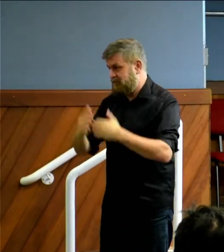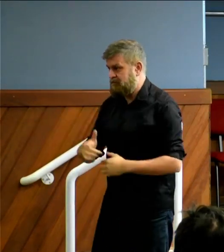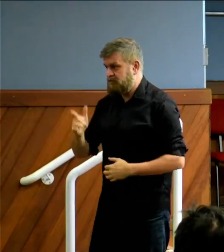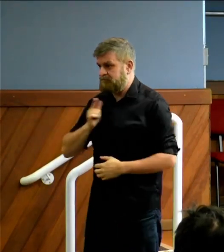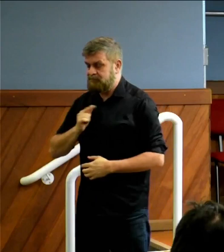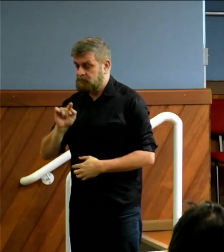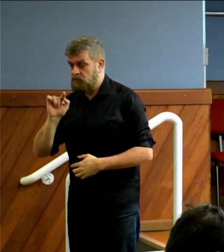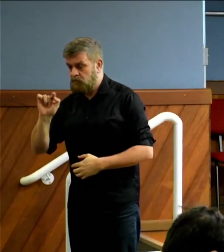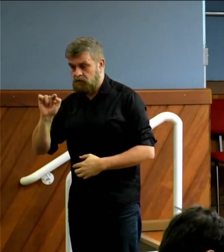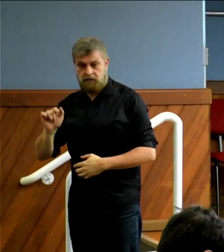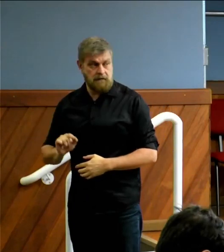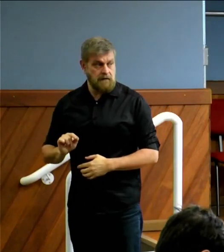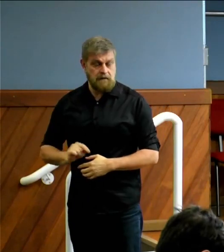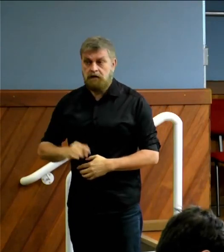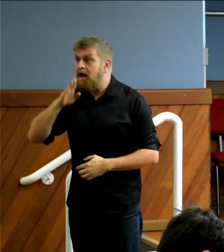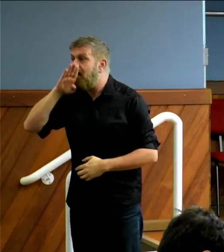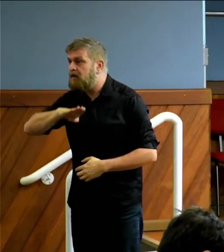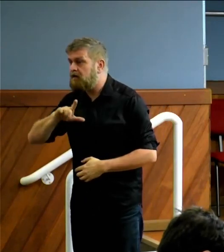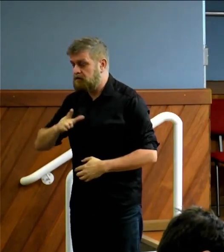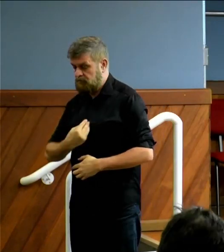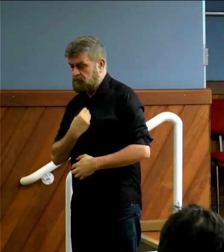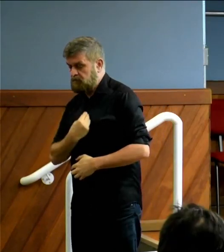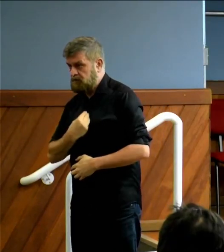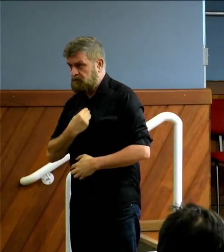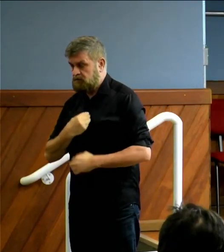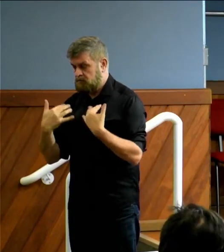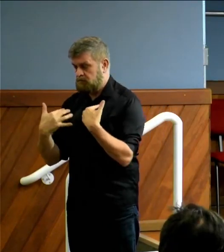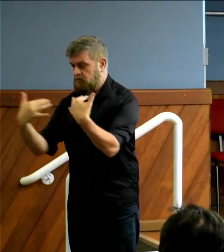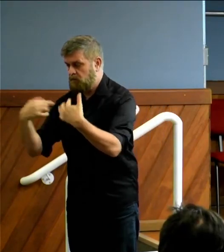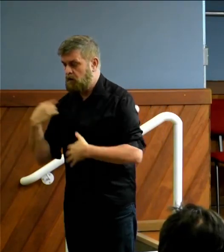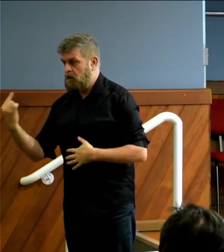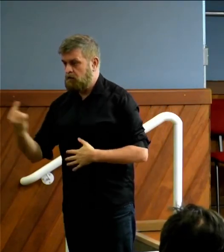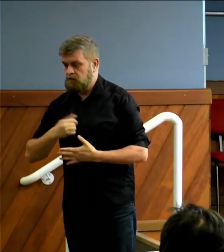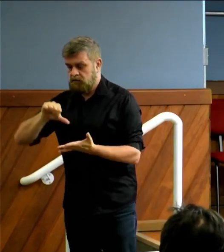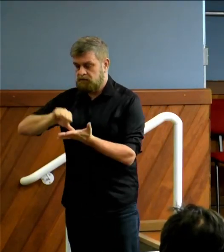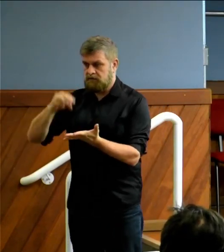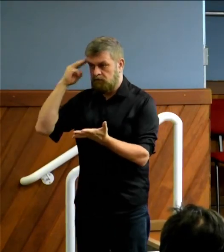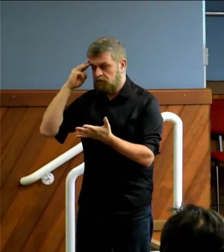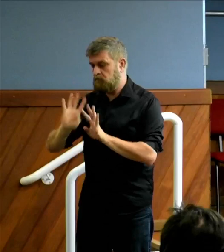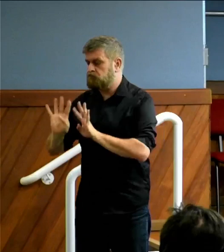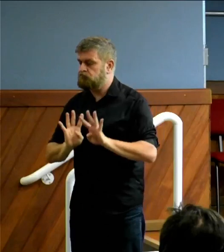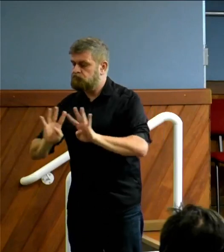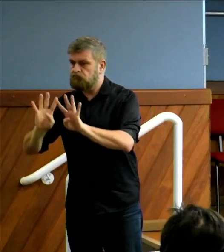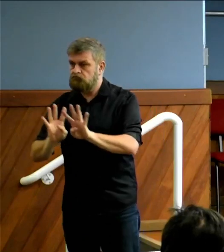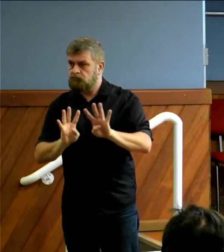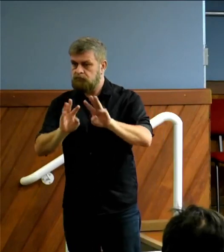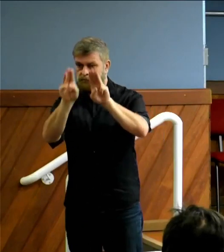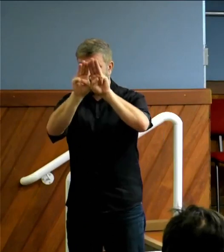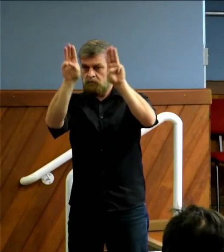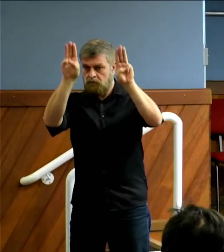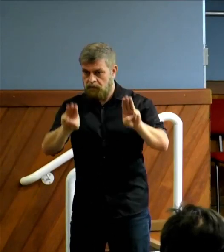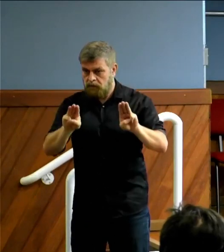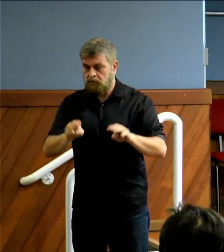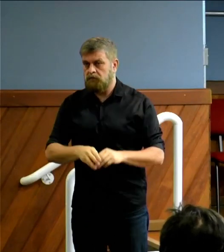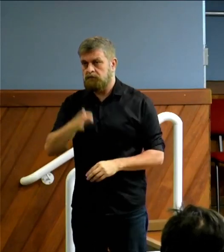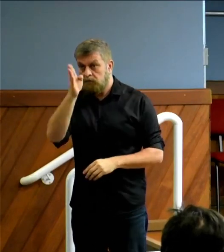ponto. Nós, para quem for ficar tarde, né, no encontro da tarde, a gente vai fazer uma visita ao CMU. No CMU, nós não temos um museu mais, graças